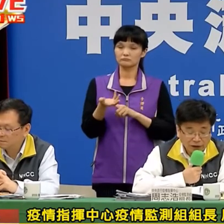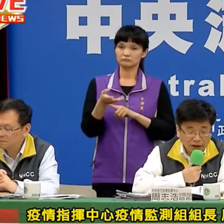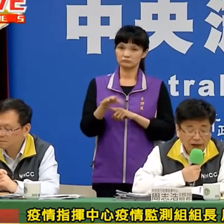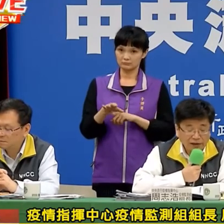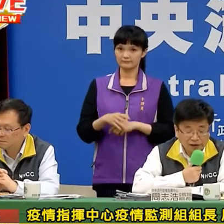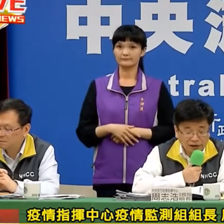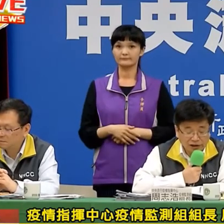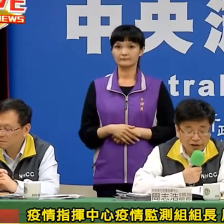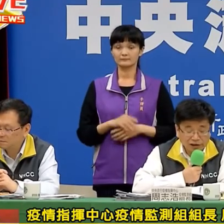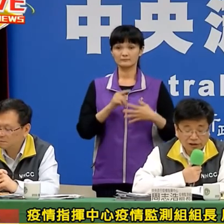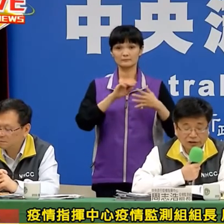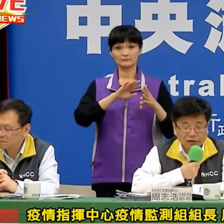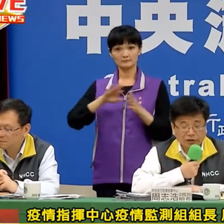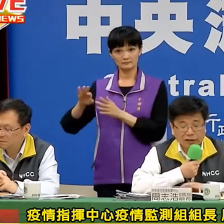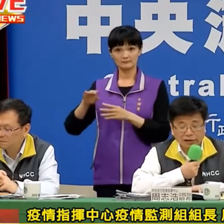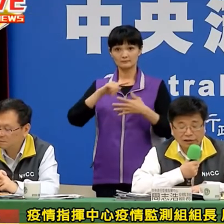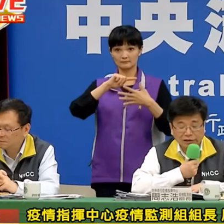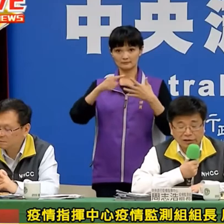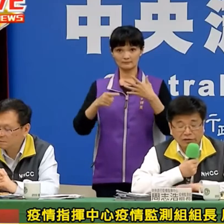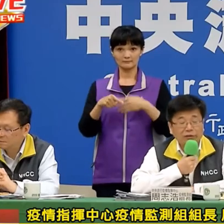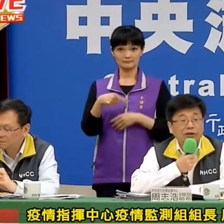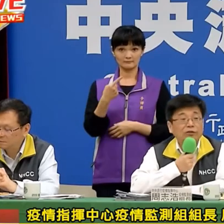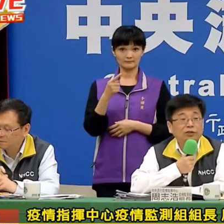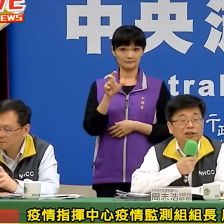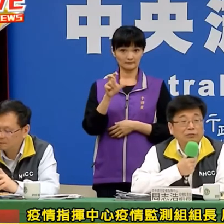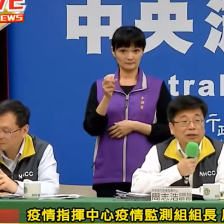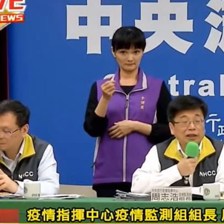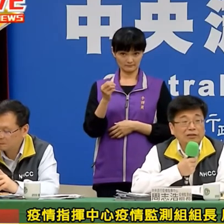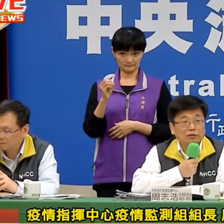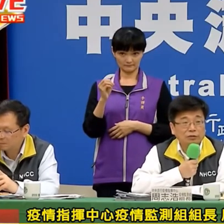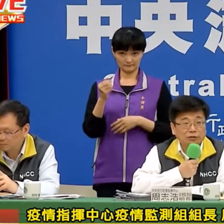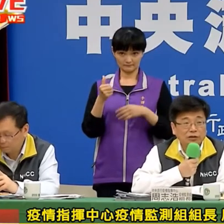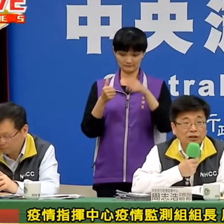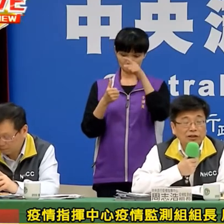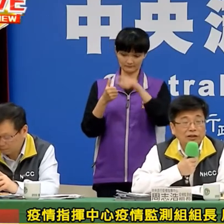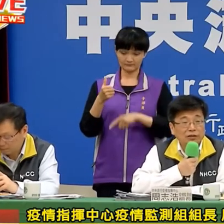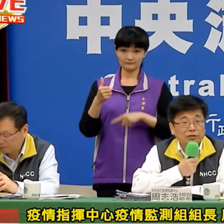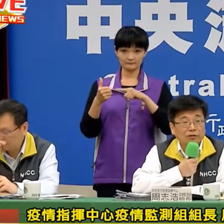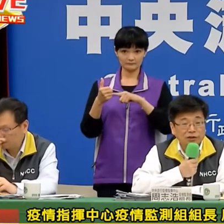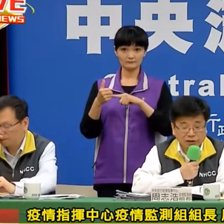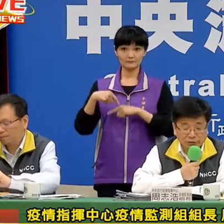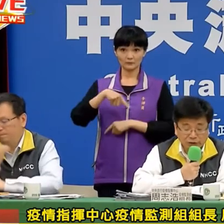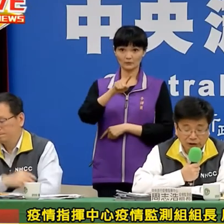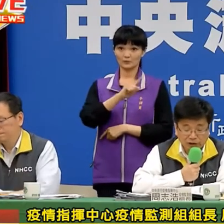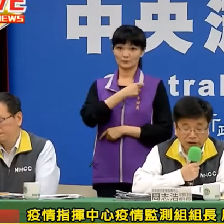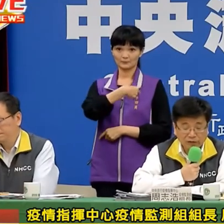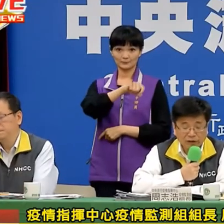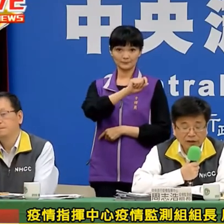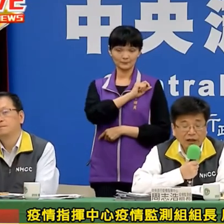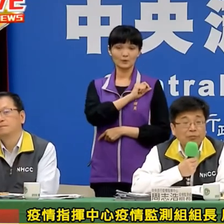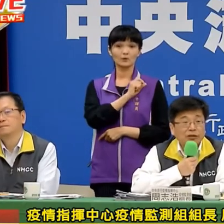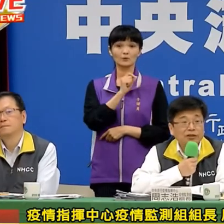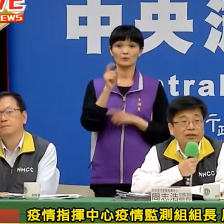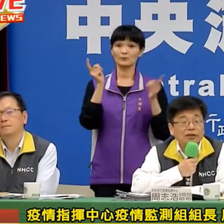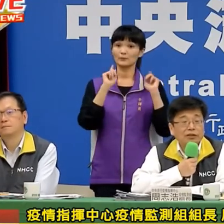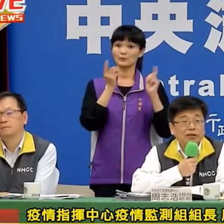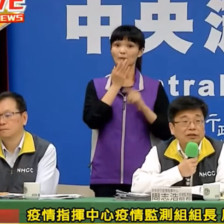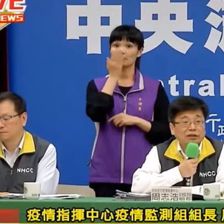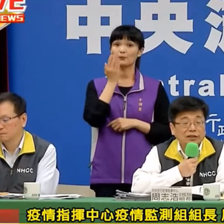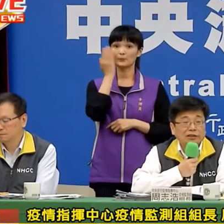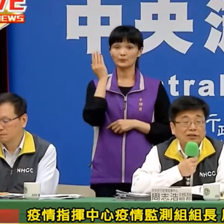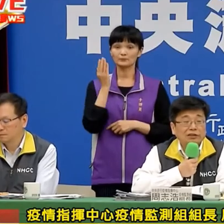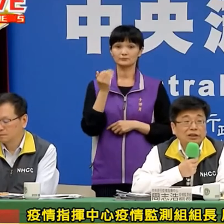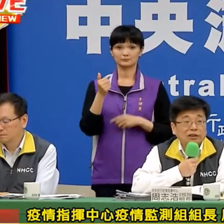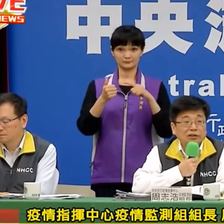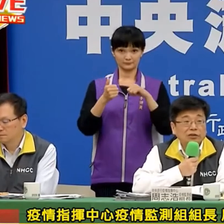哈，那按170的时候，他是一位去西班牙旅游的一个旅客。哈，他本身